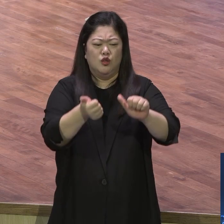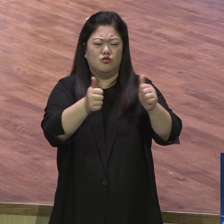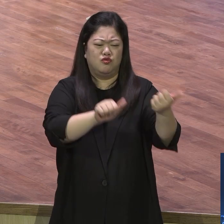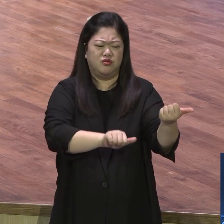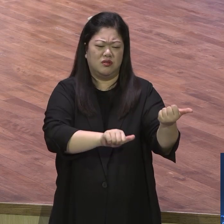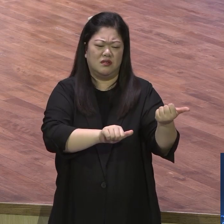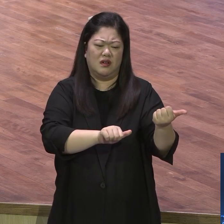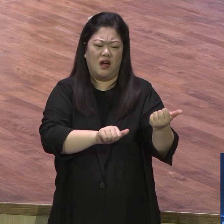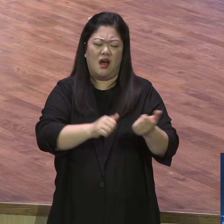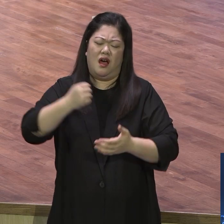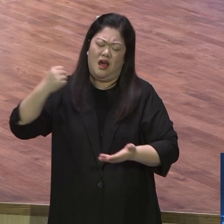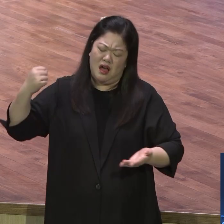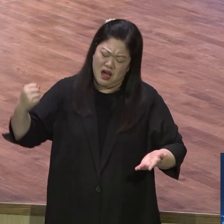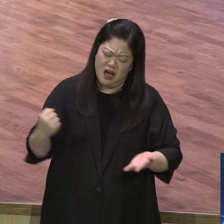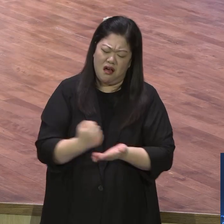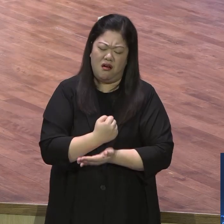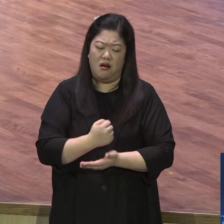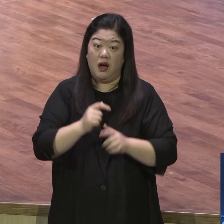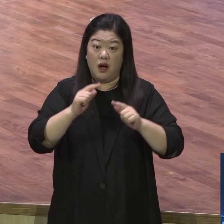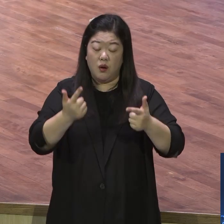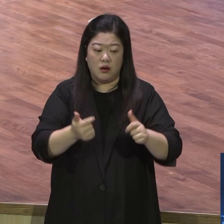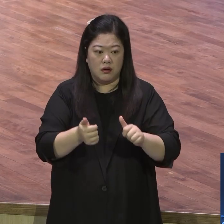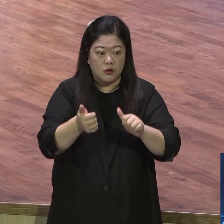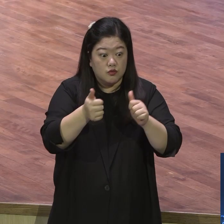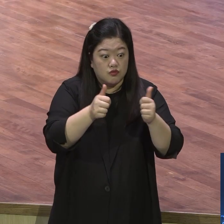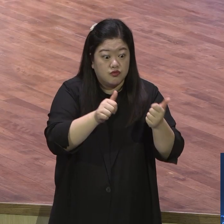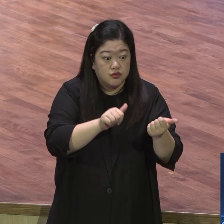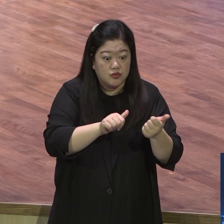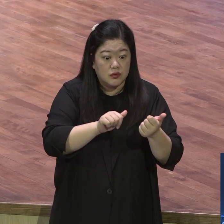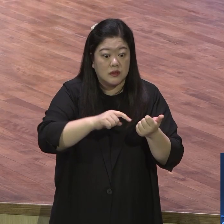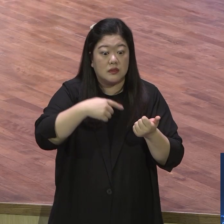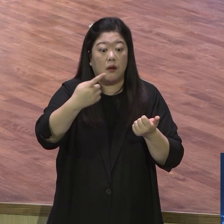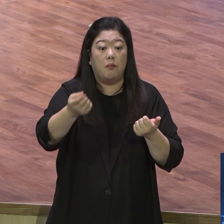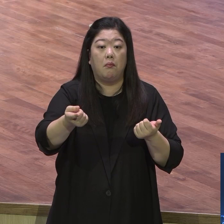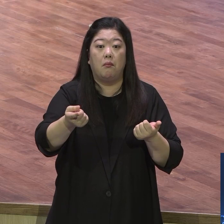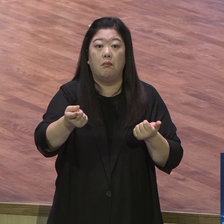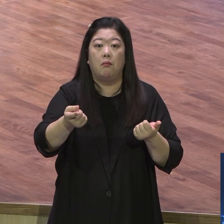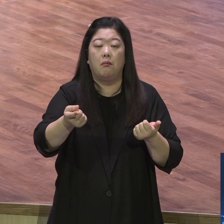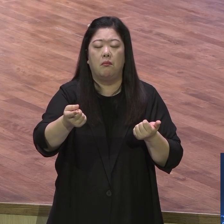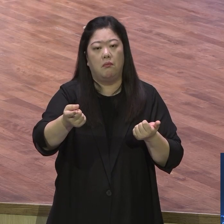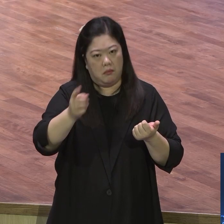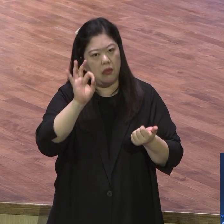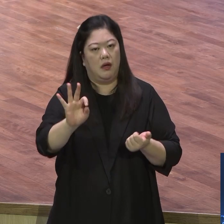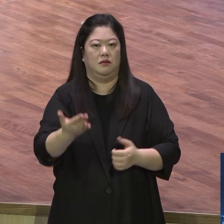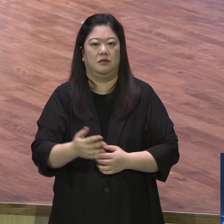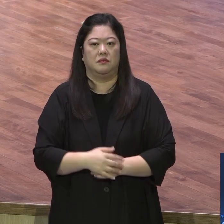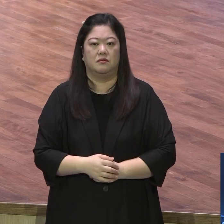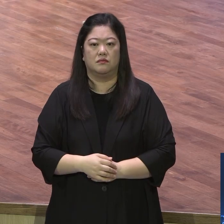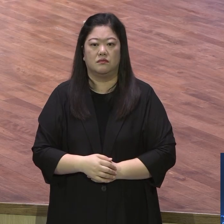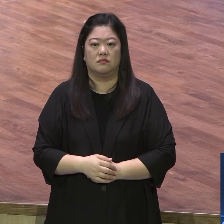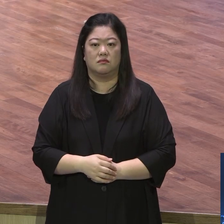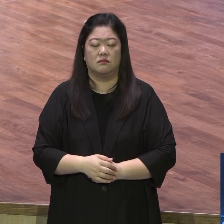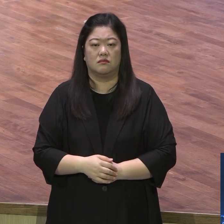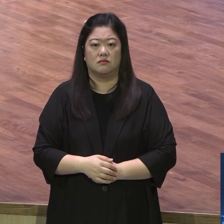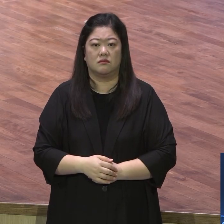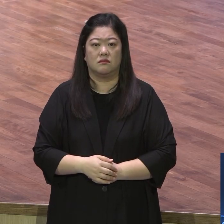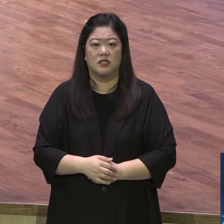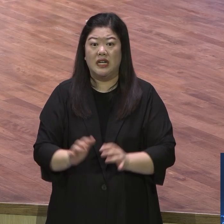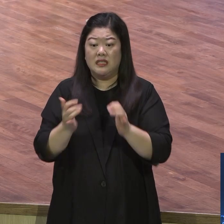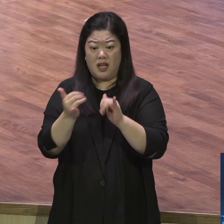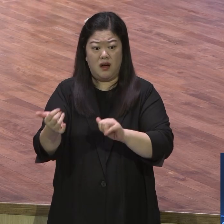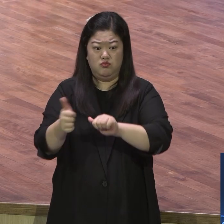어떻게 죽으냐 중요합니다 다 죽죠 뭐 죽음이 비극입니까